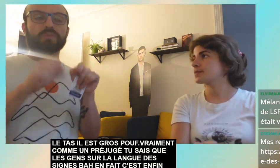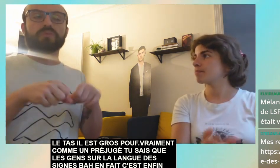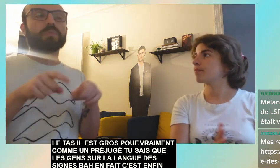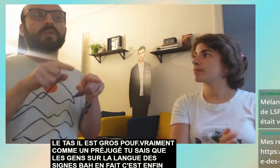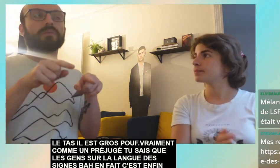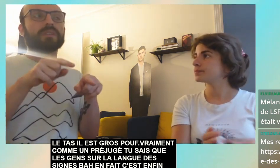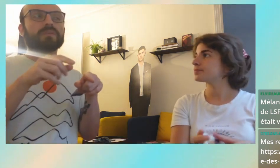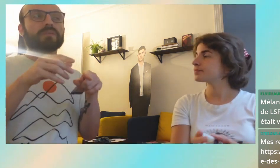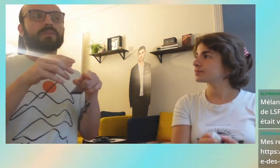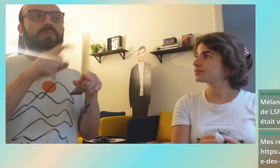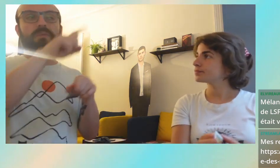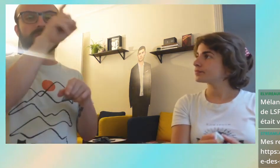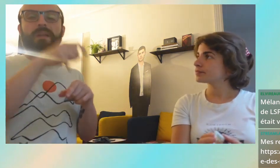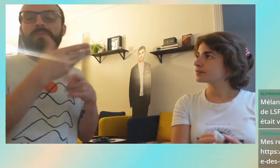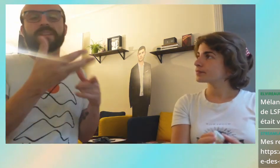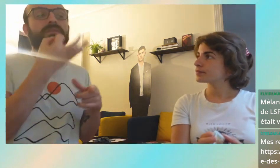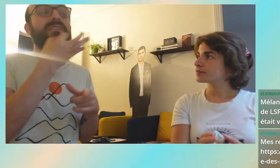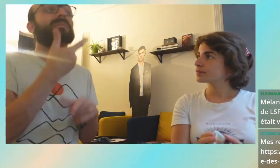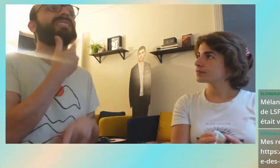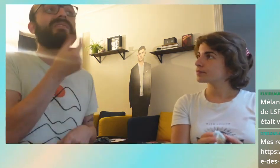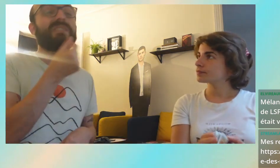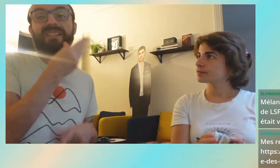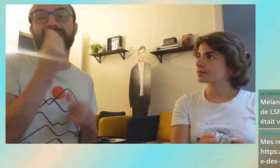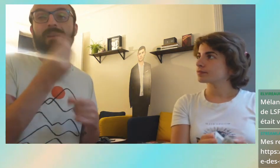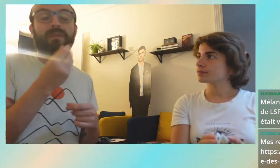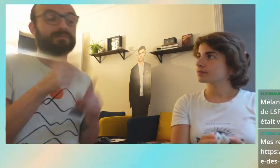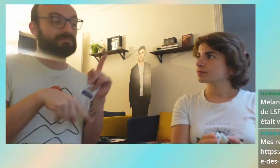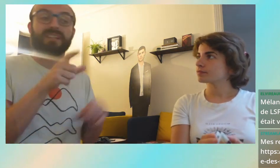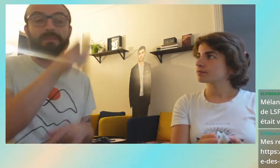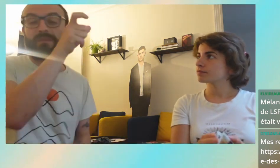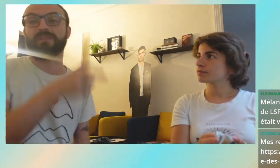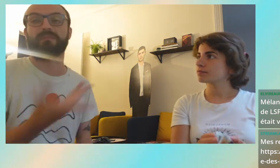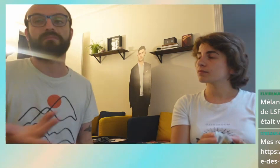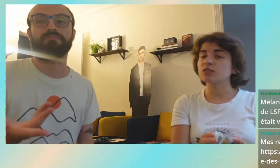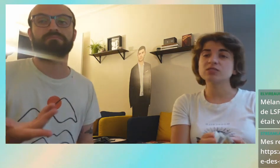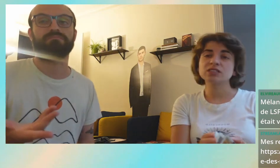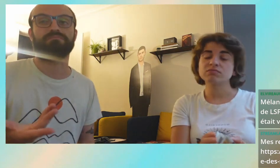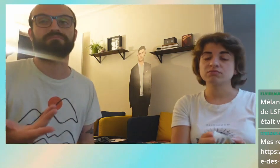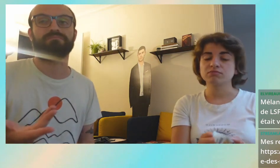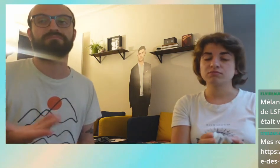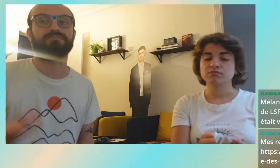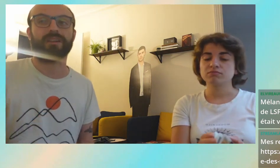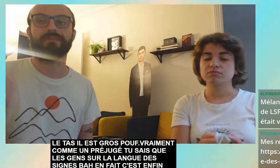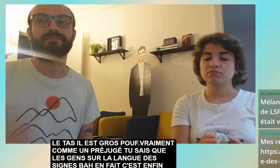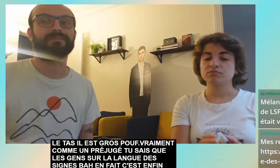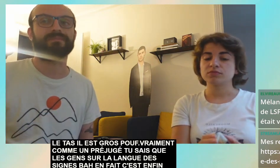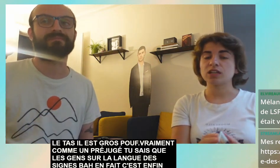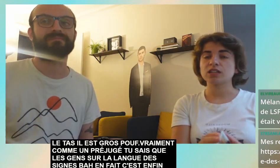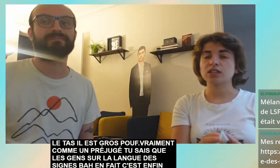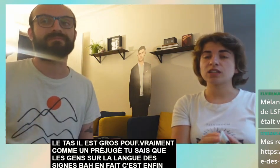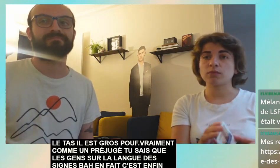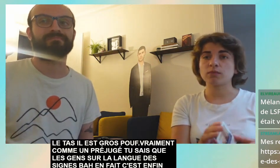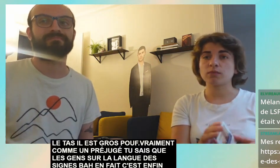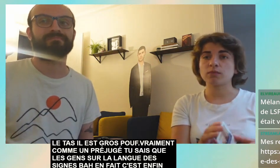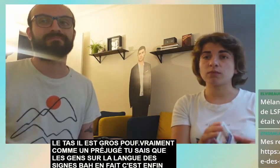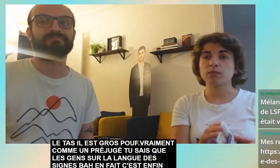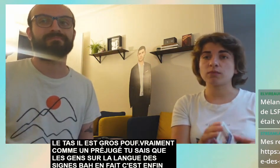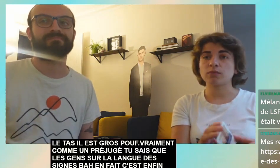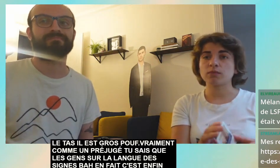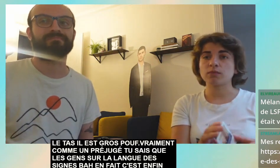Tu peux en fait poser la même question, dire bah, c'est facile d'apprendre, ça dépend des gens. Oui. Voilà. Ça dépend. Parce qu'il y en a, je sais